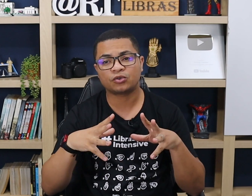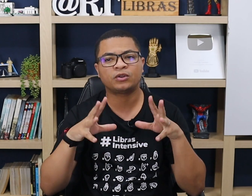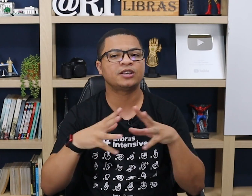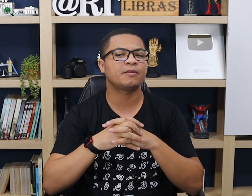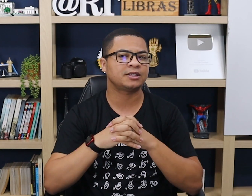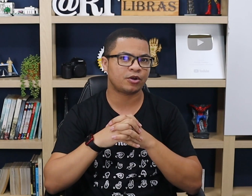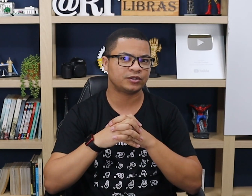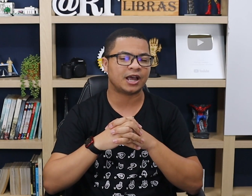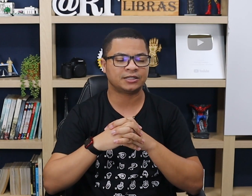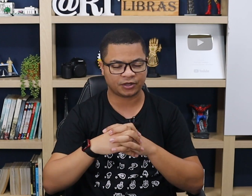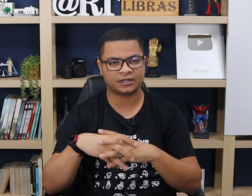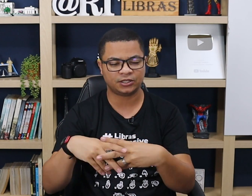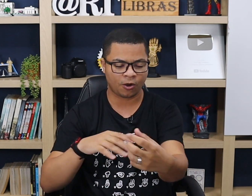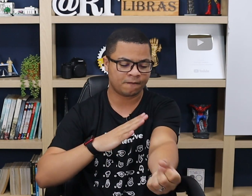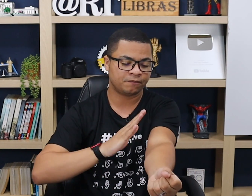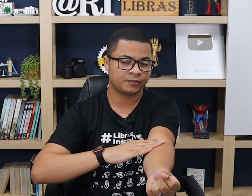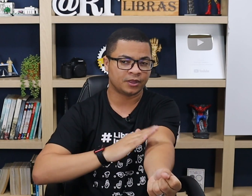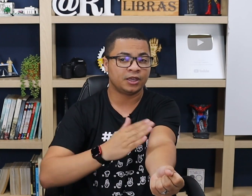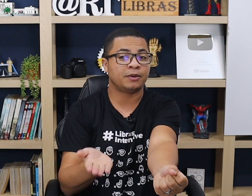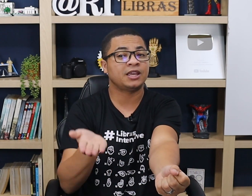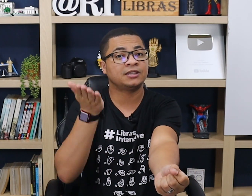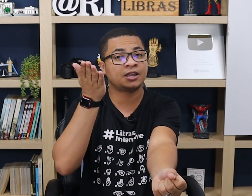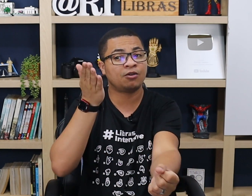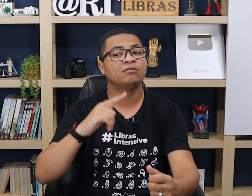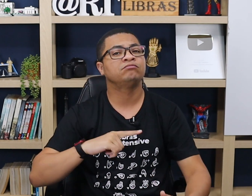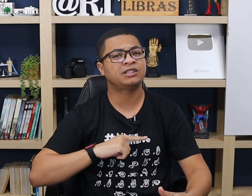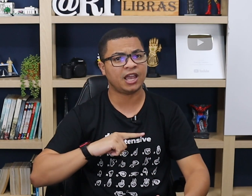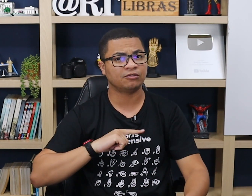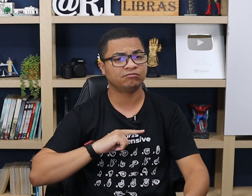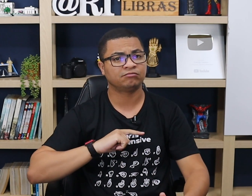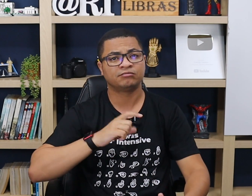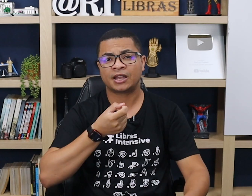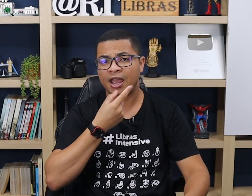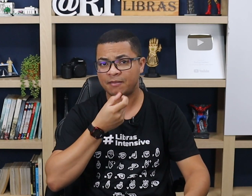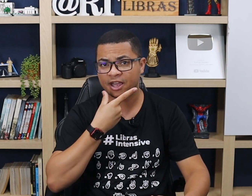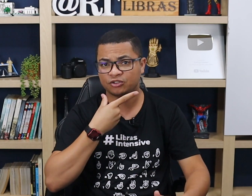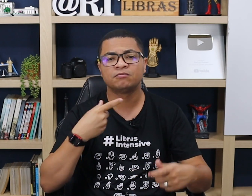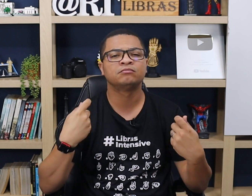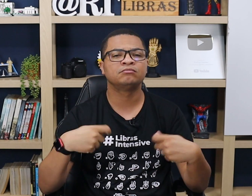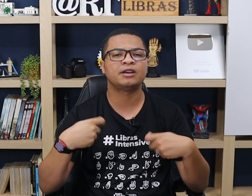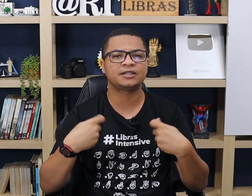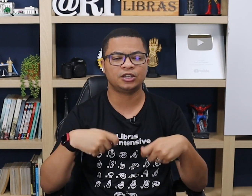dentro de um contexto como é que você pode usar você pode fazer assim ó hipertensão tem remédio preciso